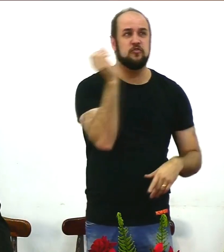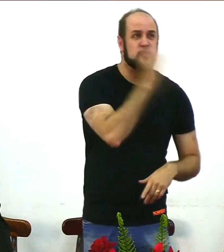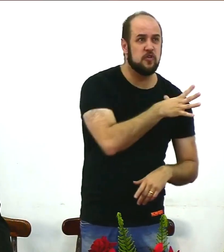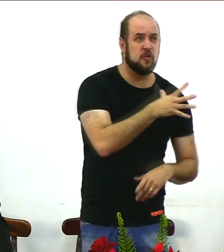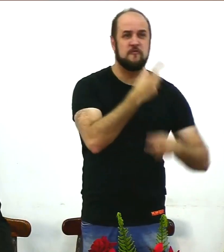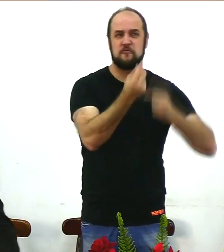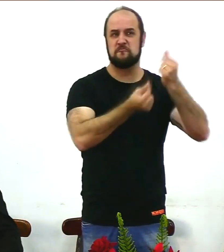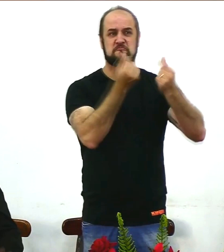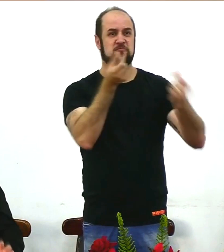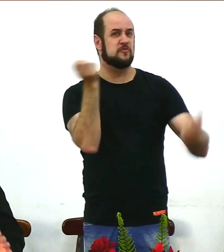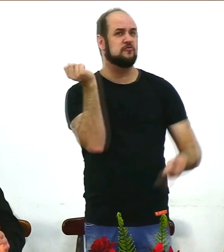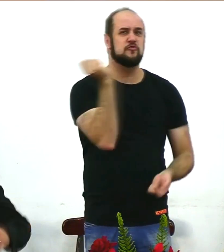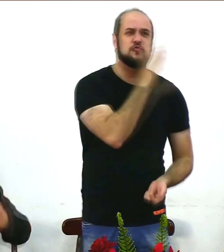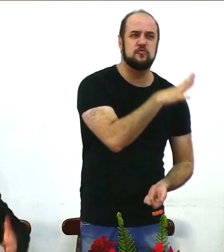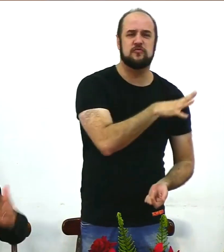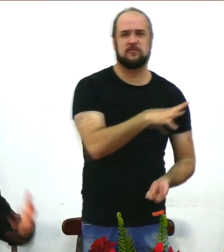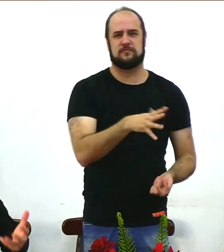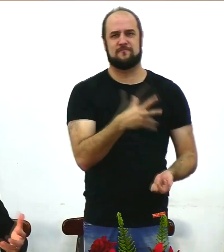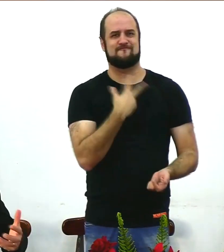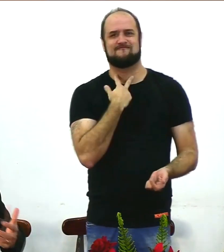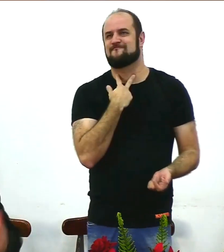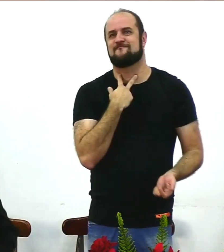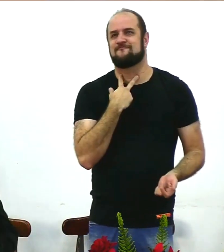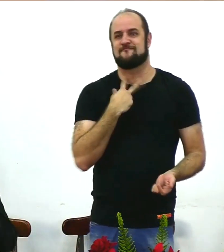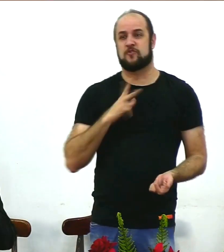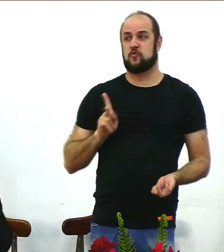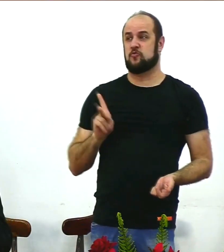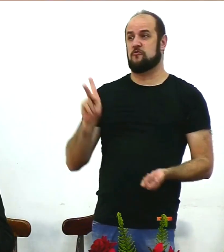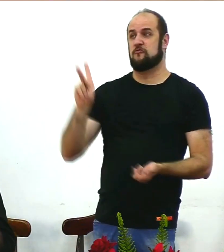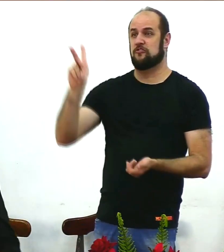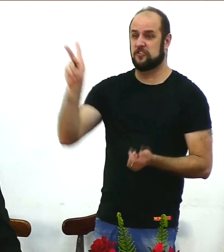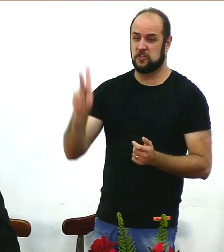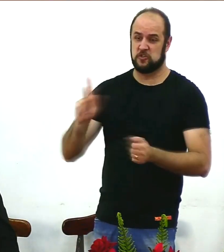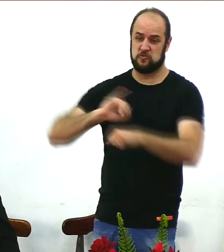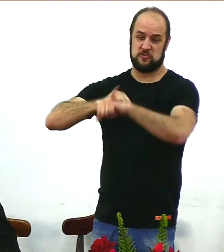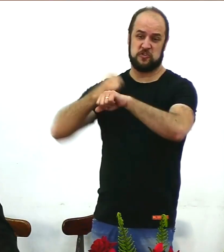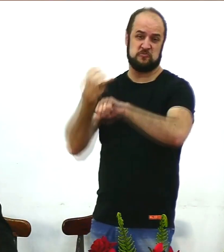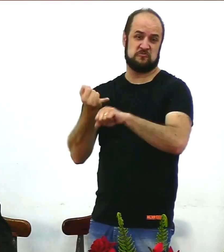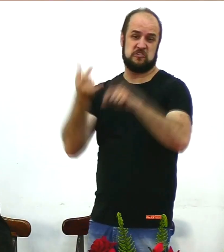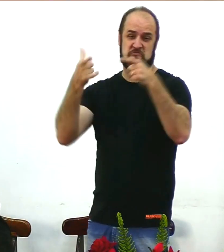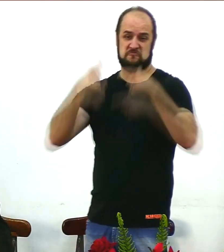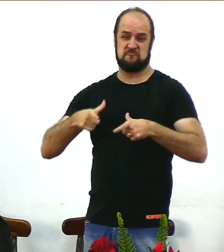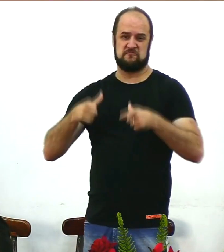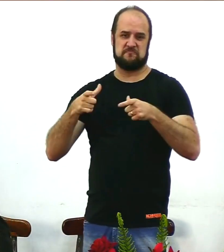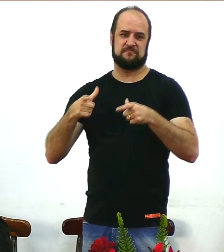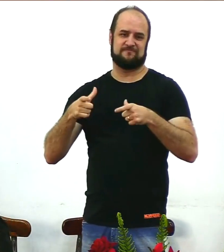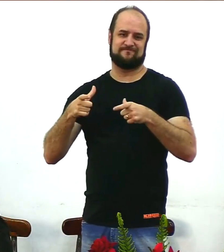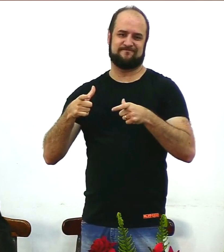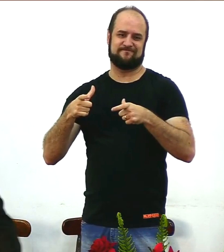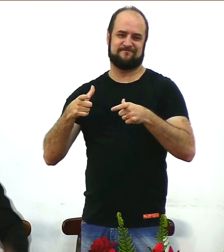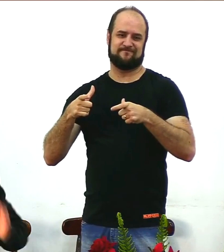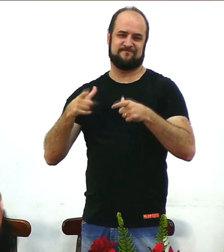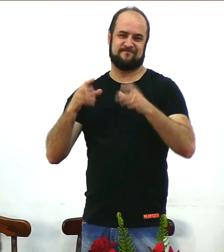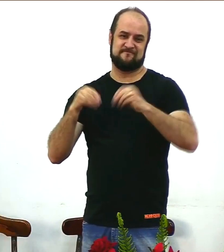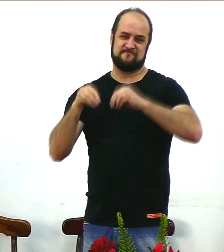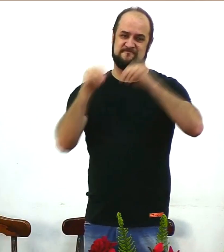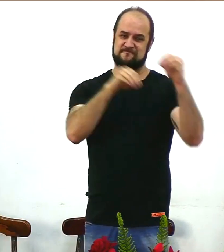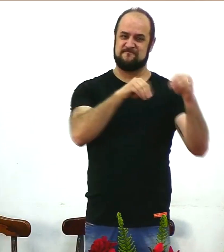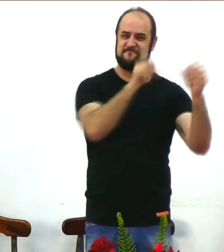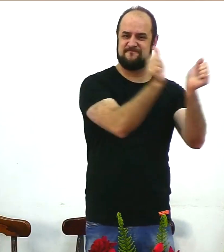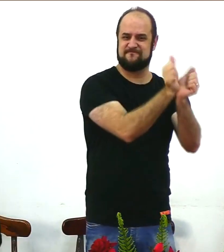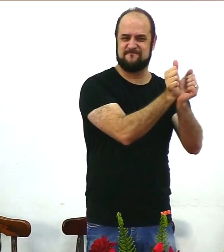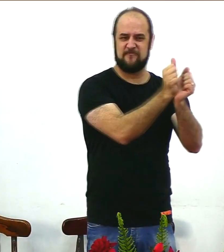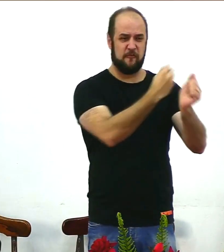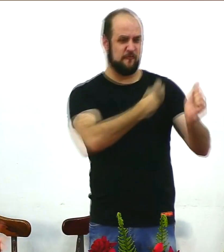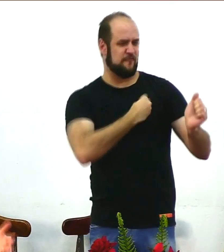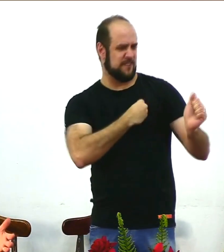esse novo quadro. Eles que celebravam e cantavam. Jerusalém sempre foi uma cidade festiva, sempre foi